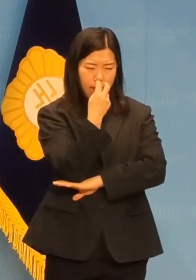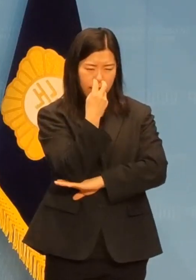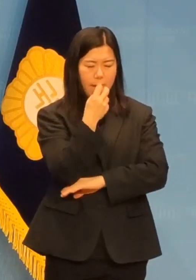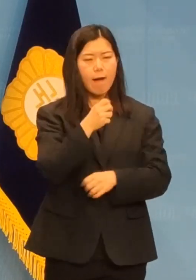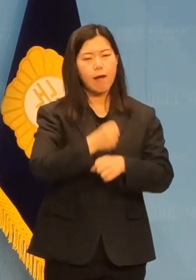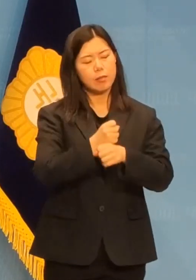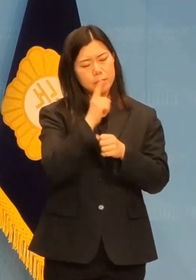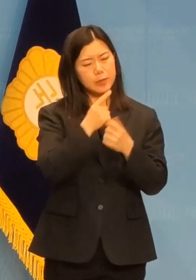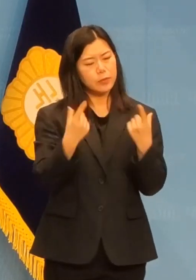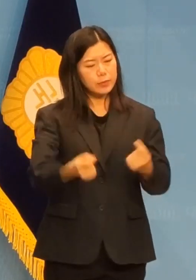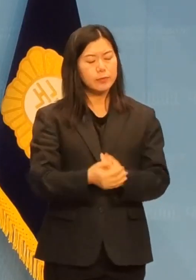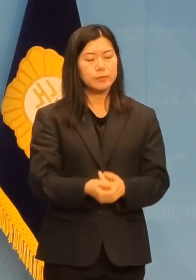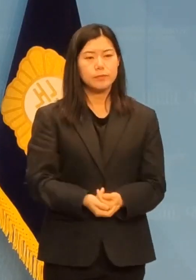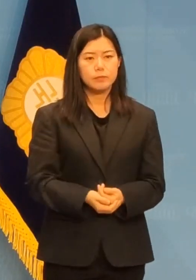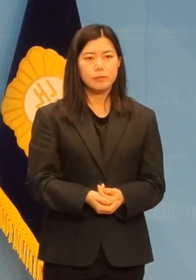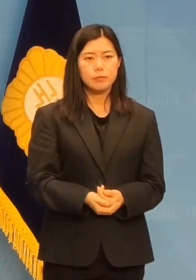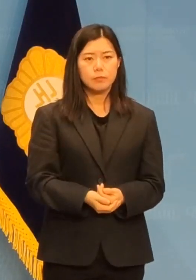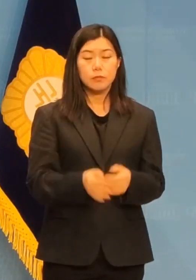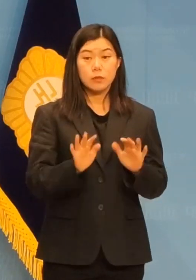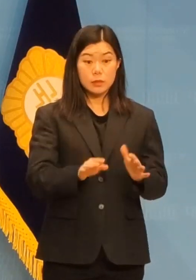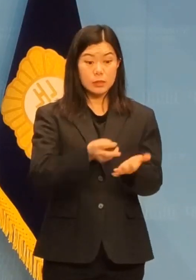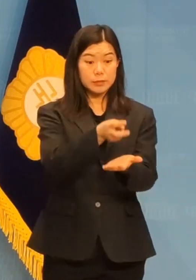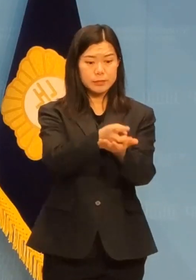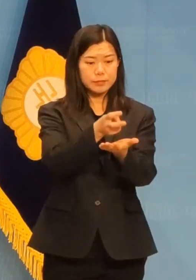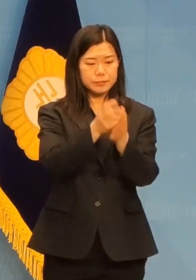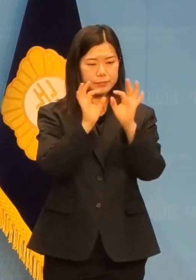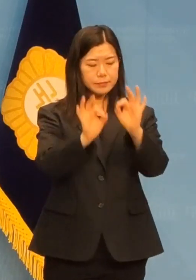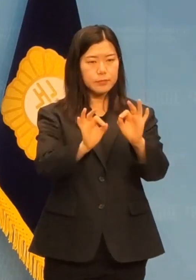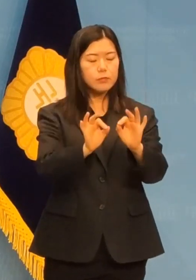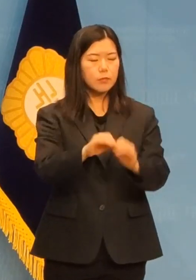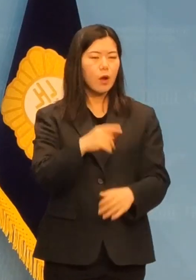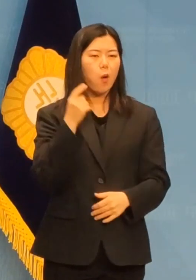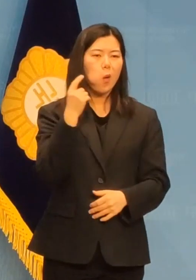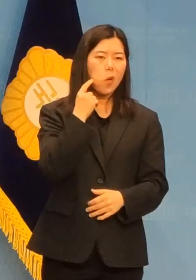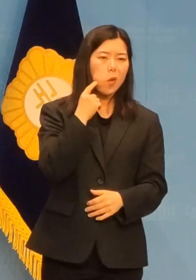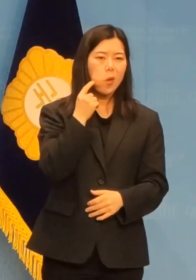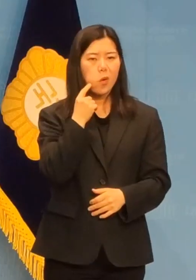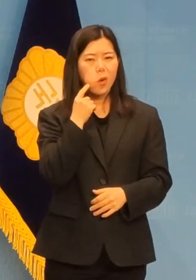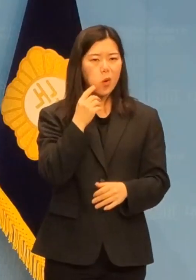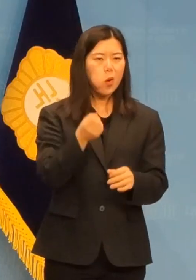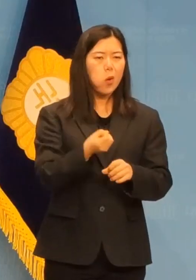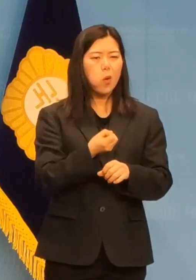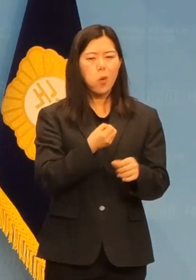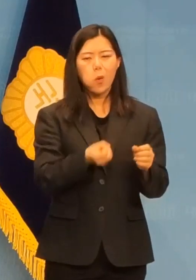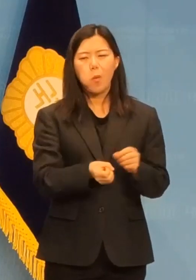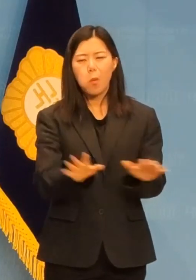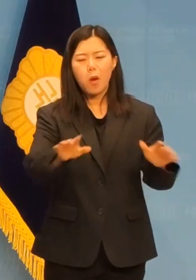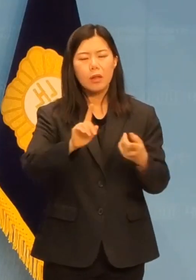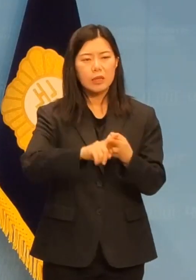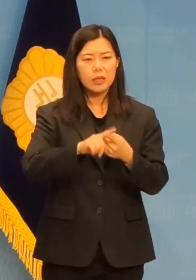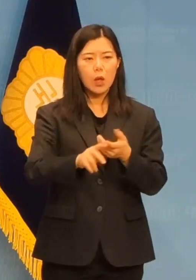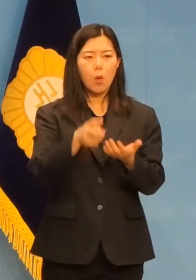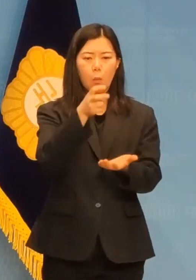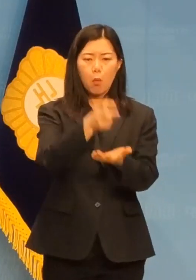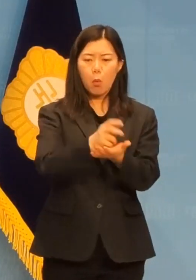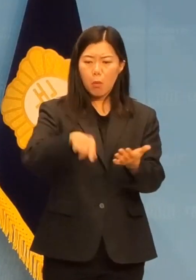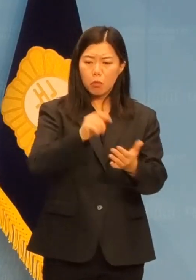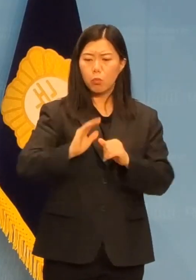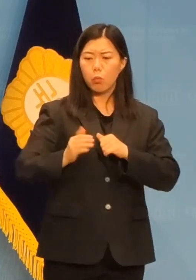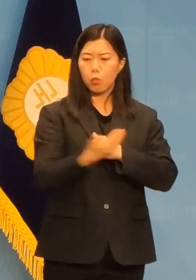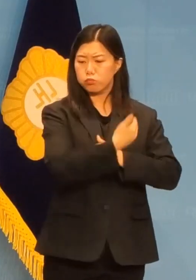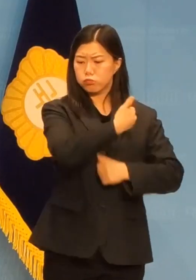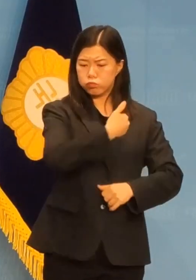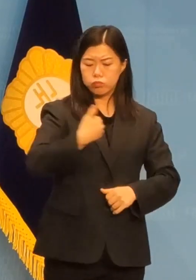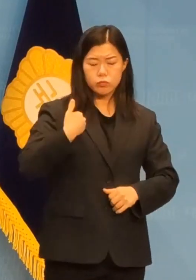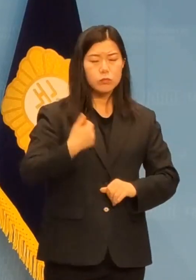것입니다. 이미 현행 법령을 통해 허위사실 유포에 대한 법적 보호 장치는 충분히